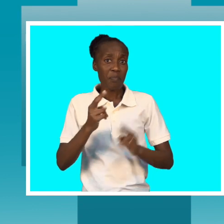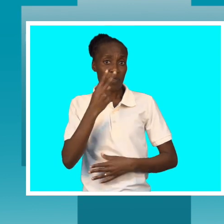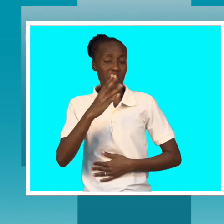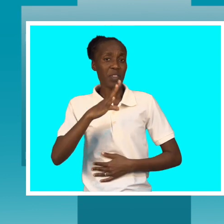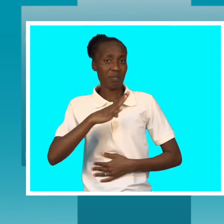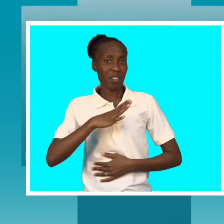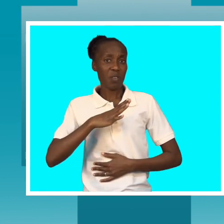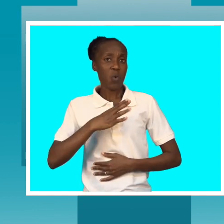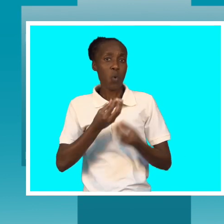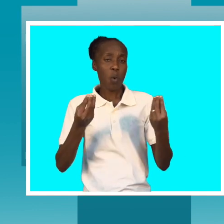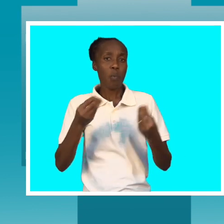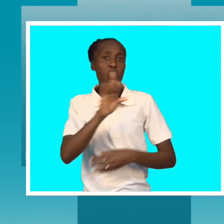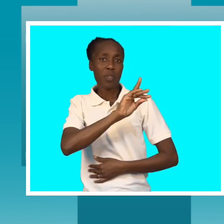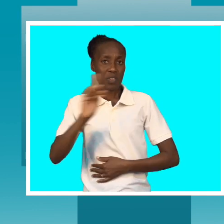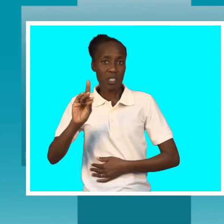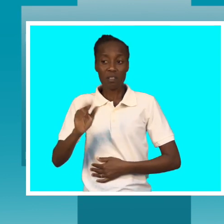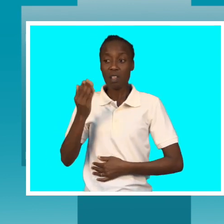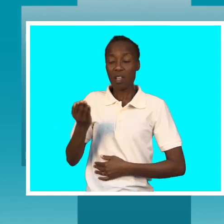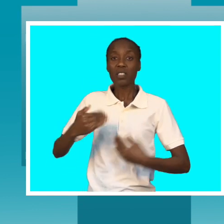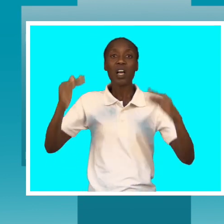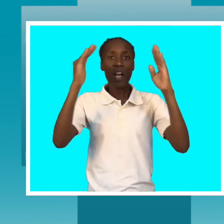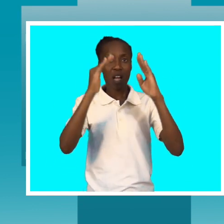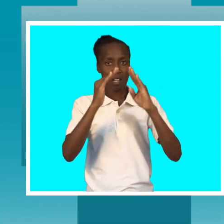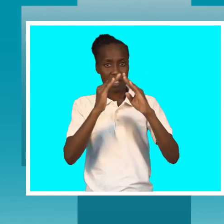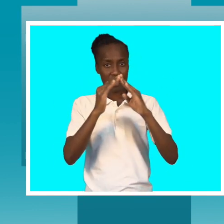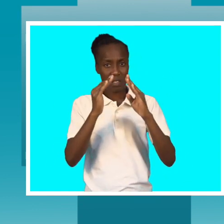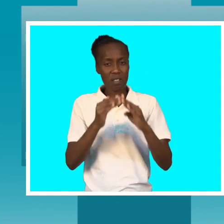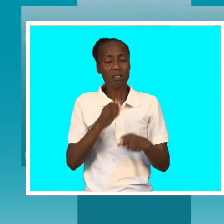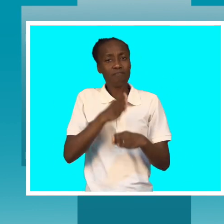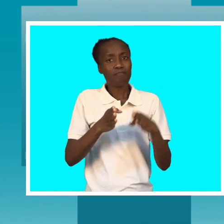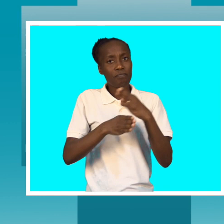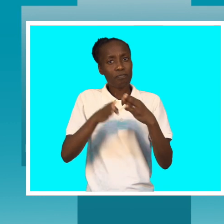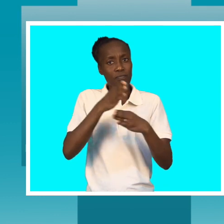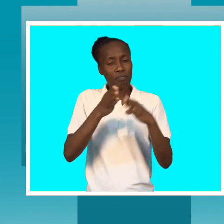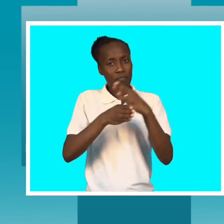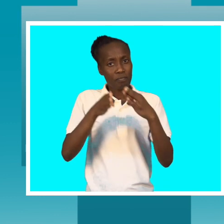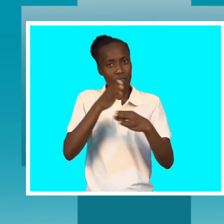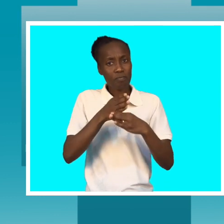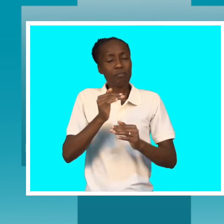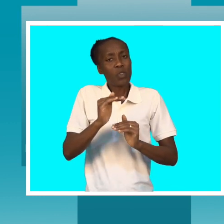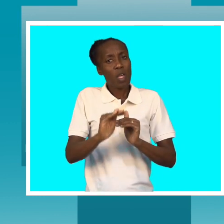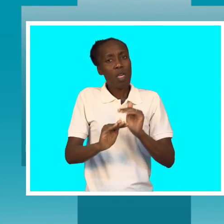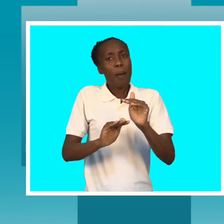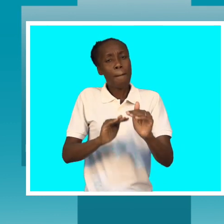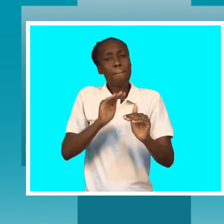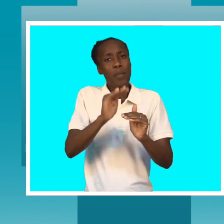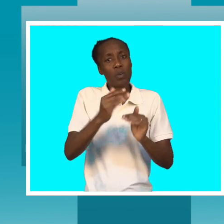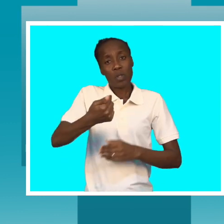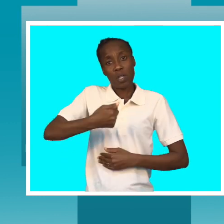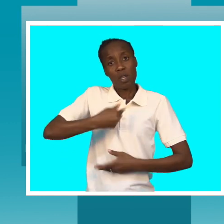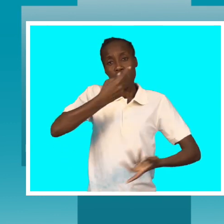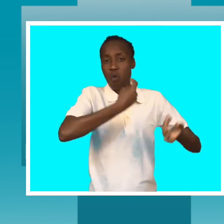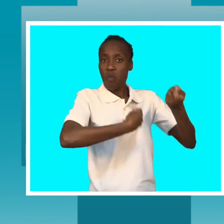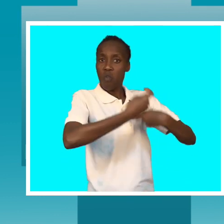Essa casa construiu aos poucos, de, quando, e essas coisas que eu vendo, né? A fazer sitting com